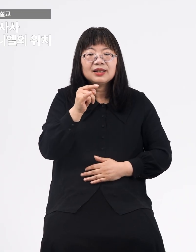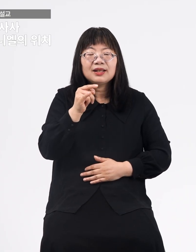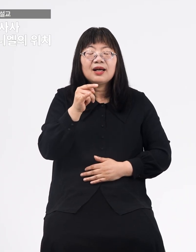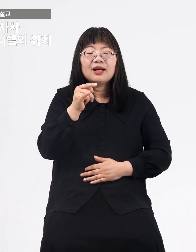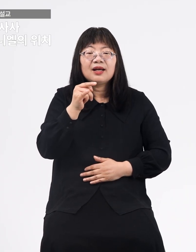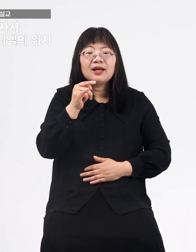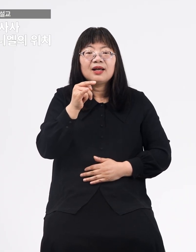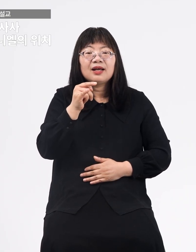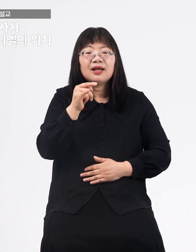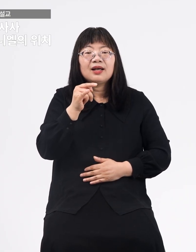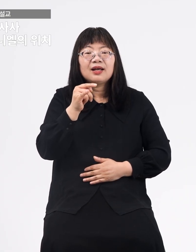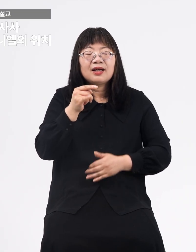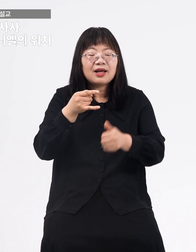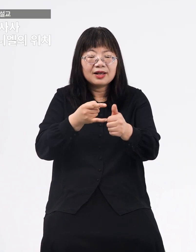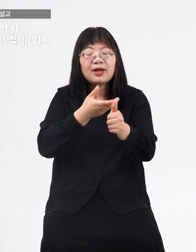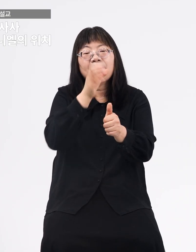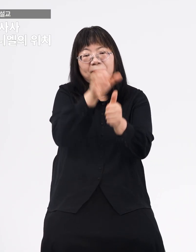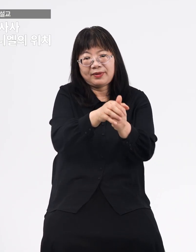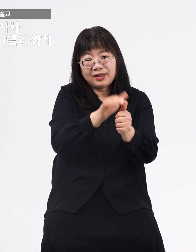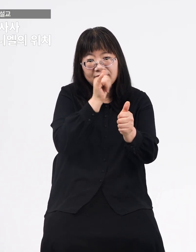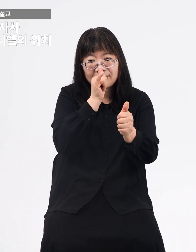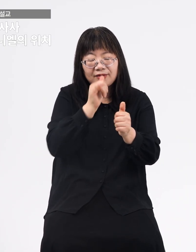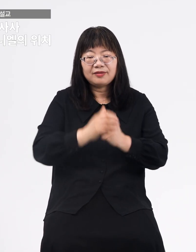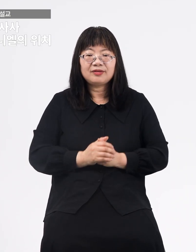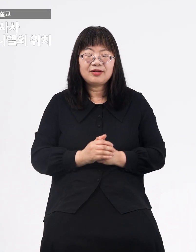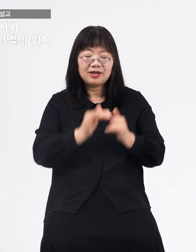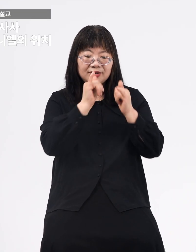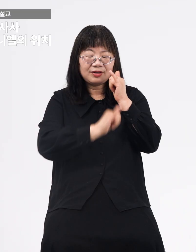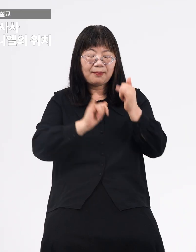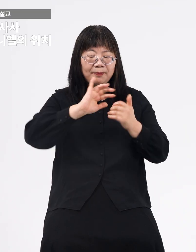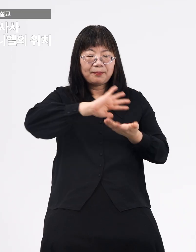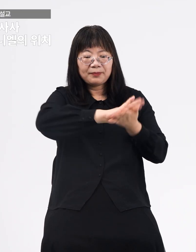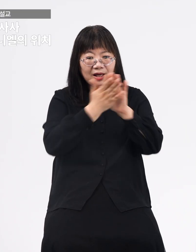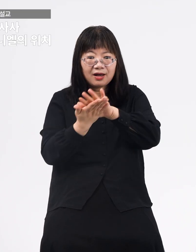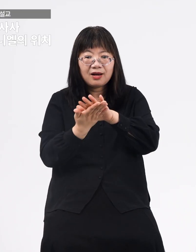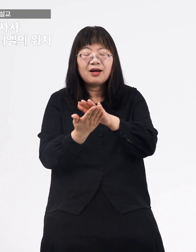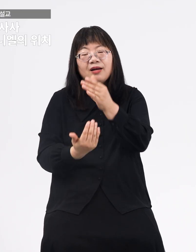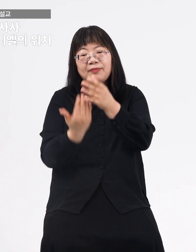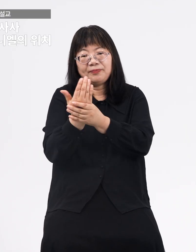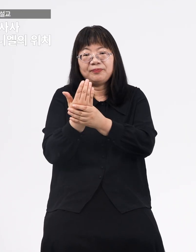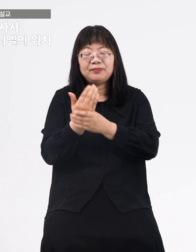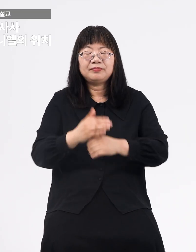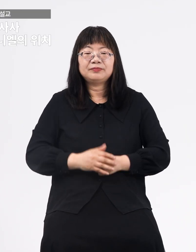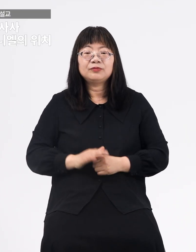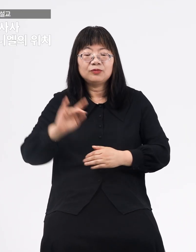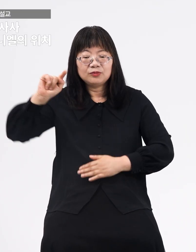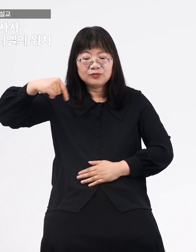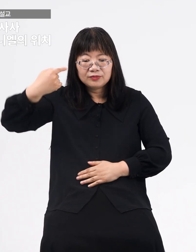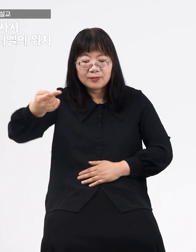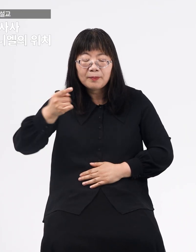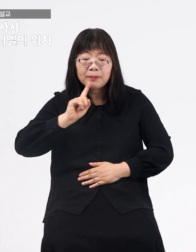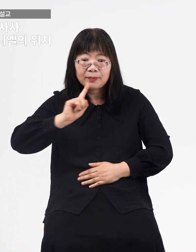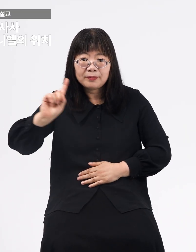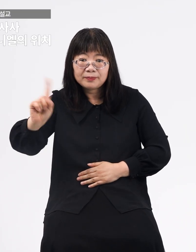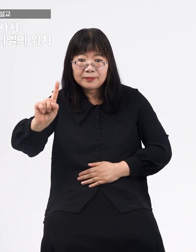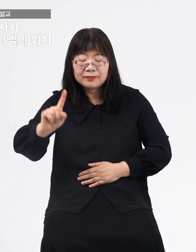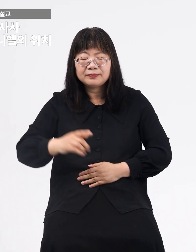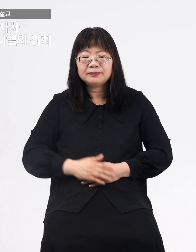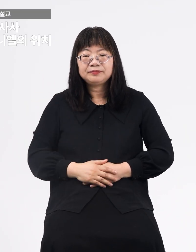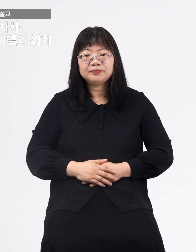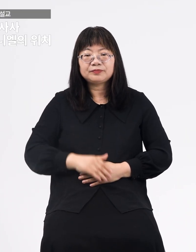넘겨주십니다. 하나님께서 대역사의 반전이 일어나요. 넘겨주심에, 그 다음에 뭐예요?